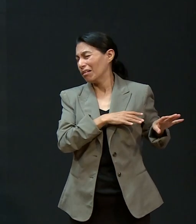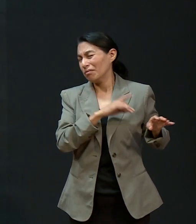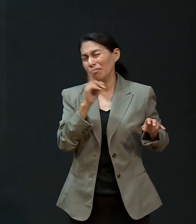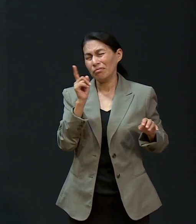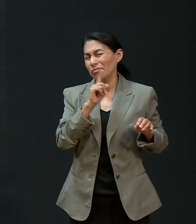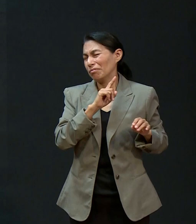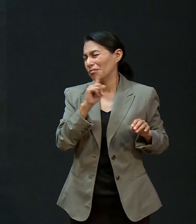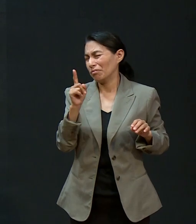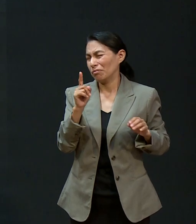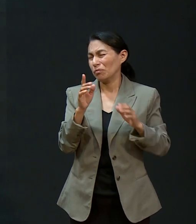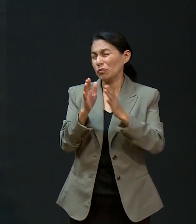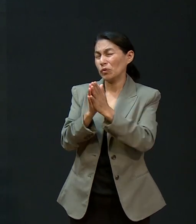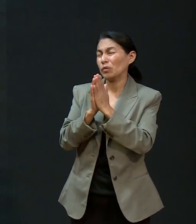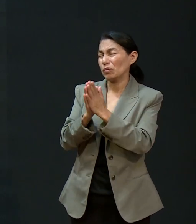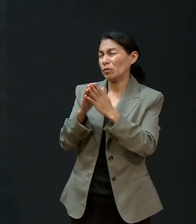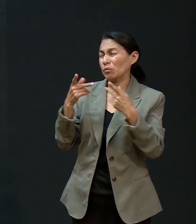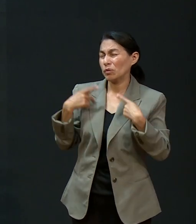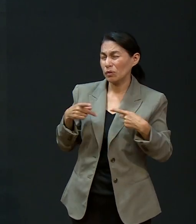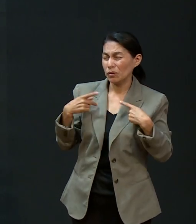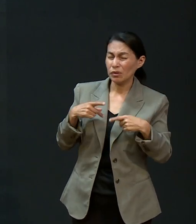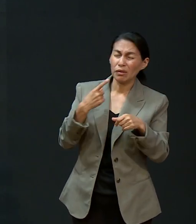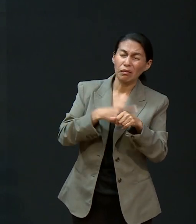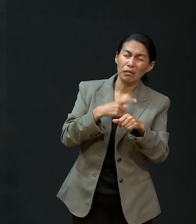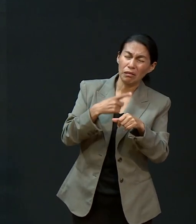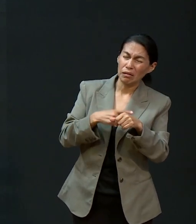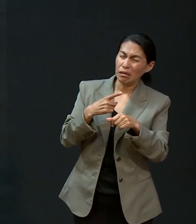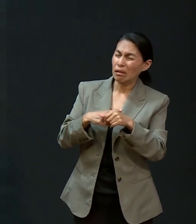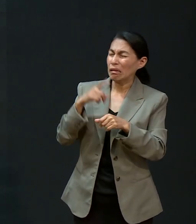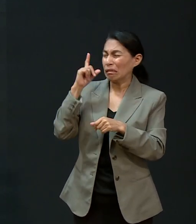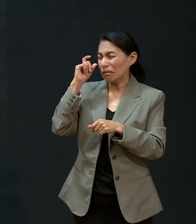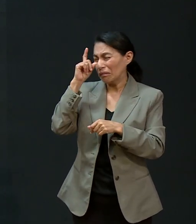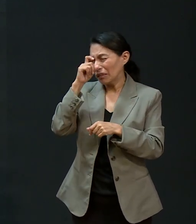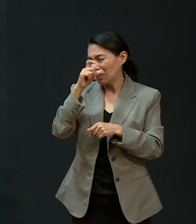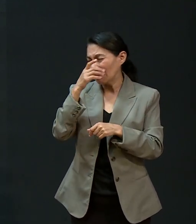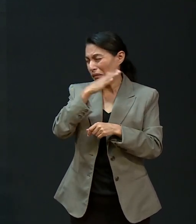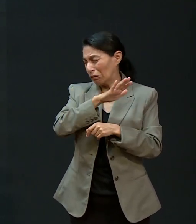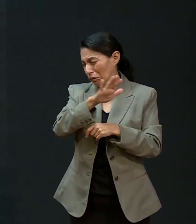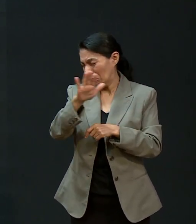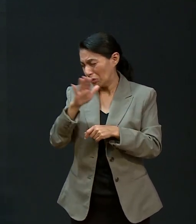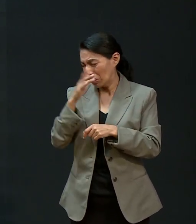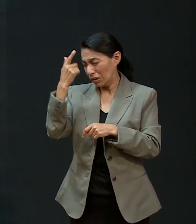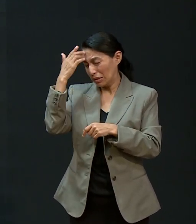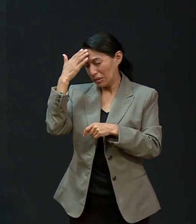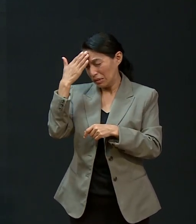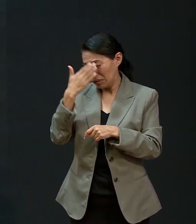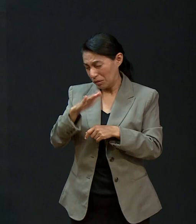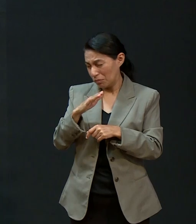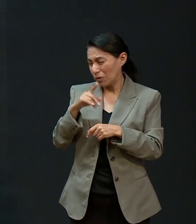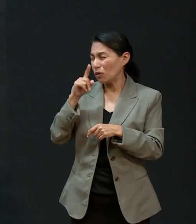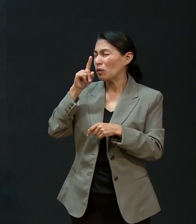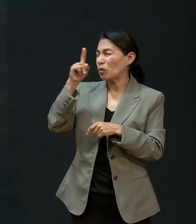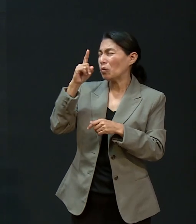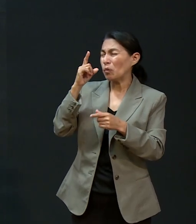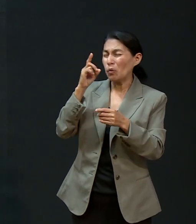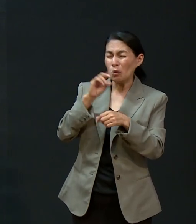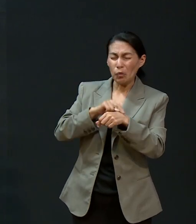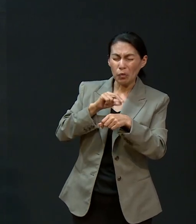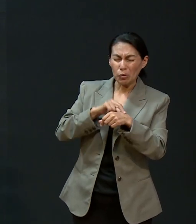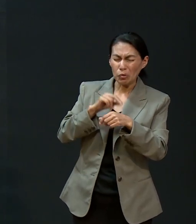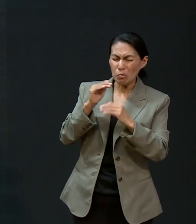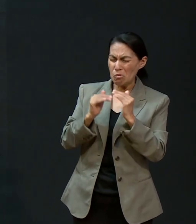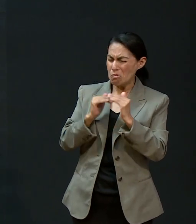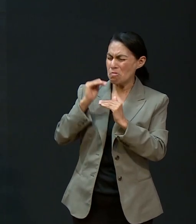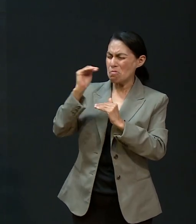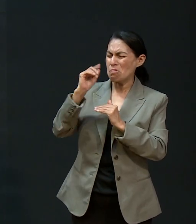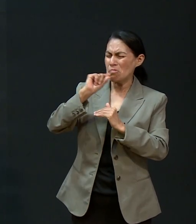Nunca nos dejes que todas las personas que están pasando por enfermedad sepan que el mejor doctor eres tú.